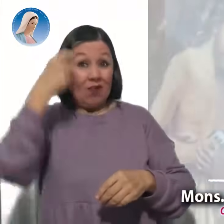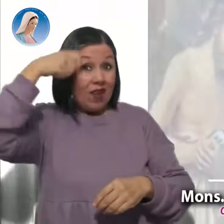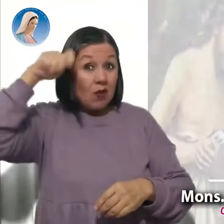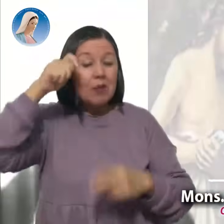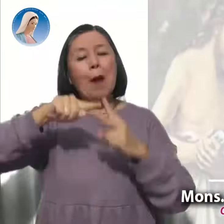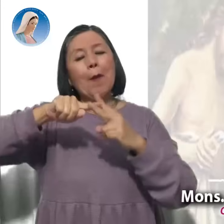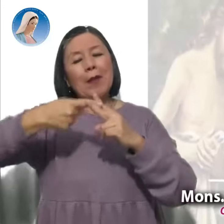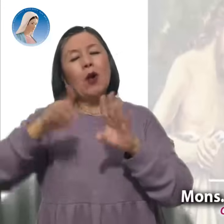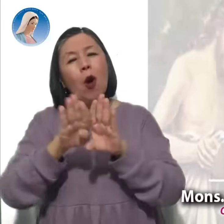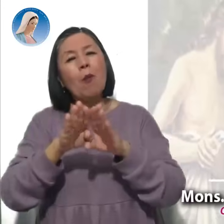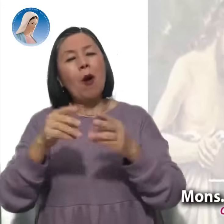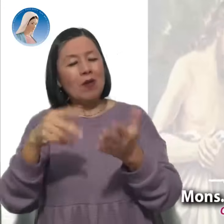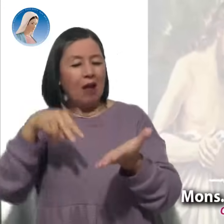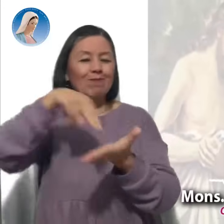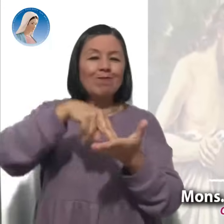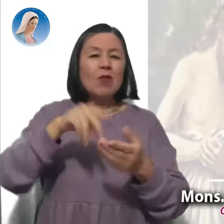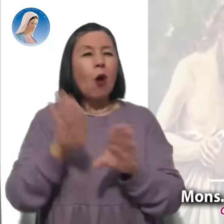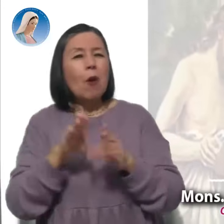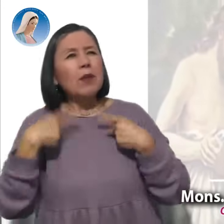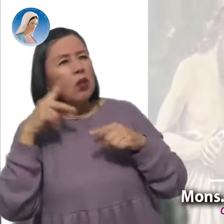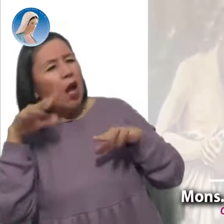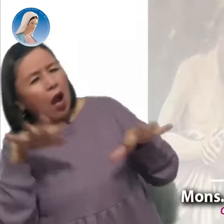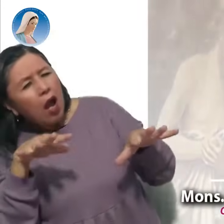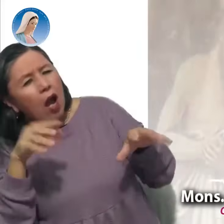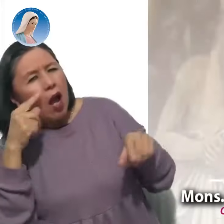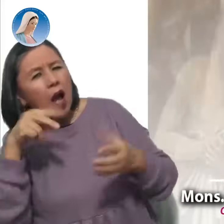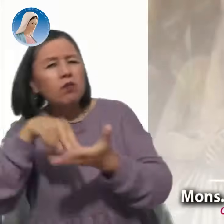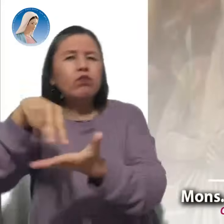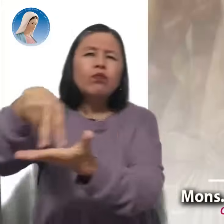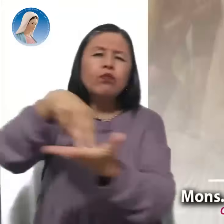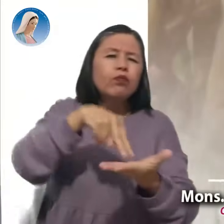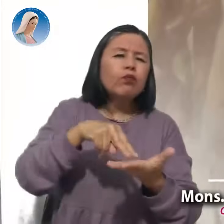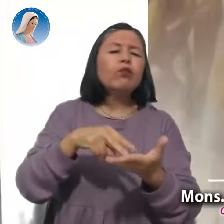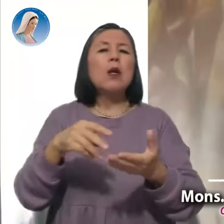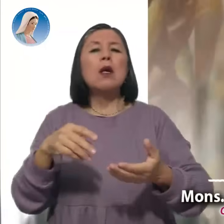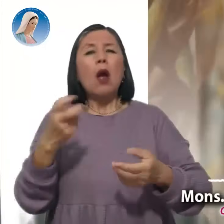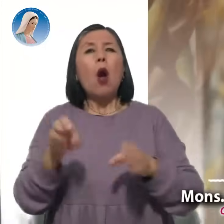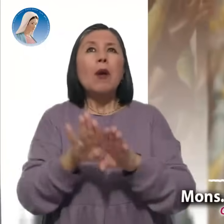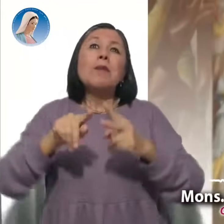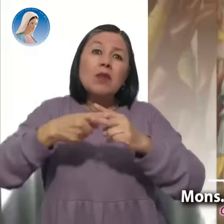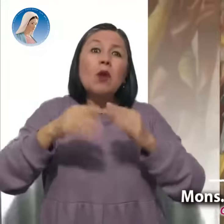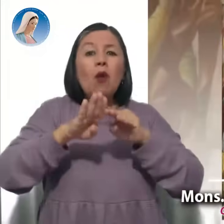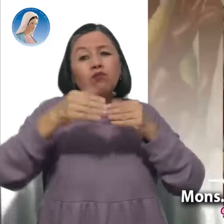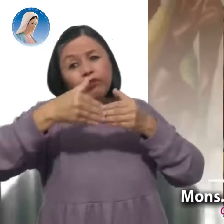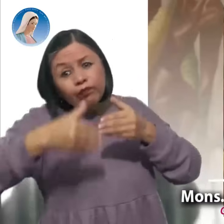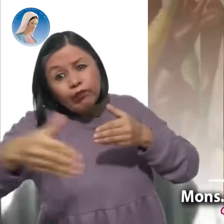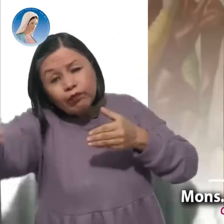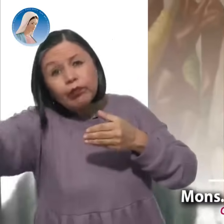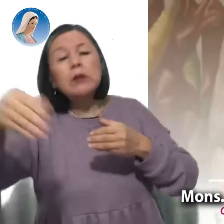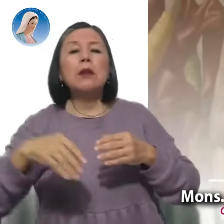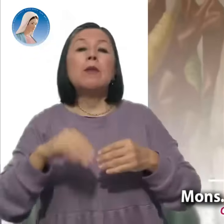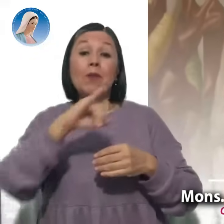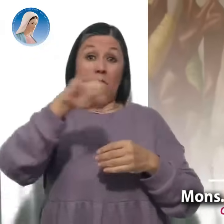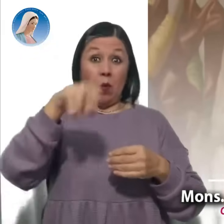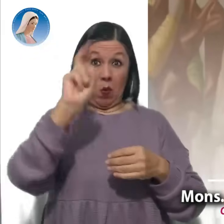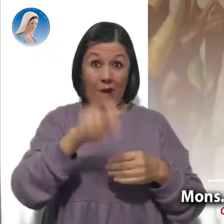y contiene en esencia todo el itinerario que deberá recorrer. Juan